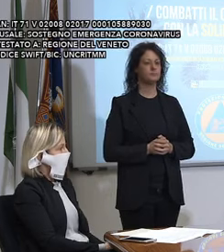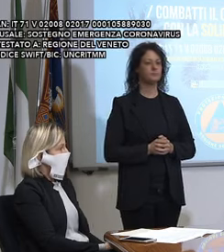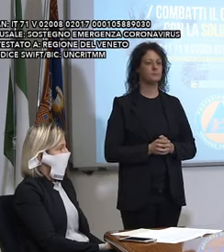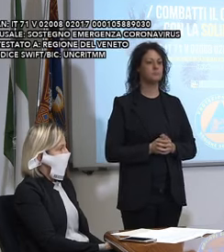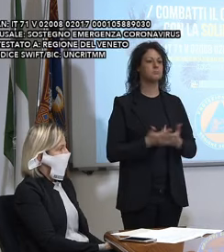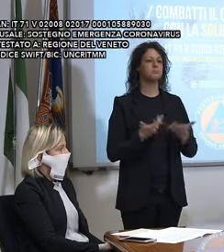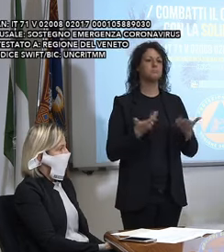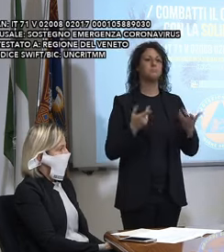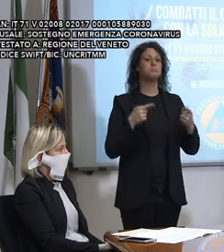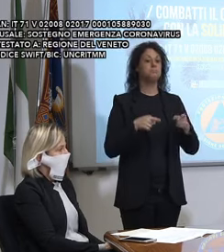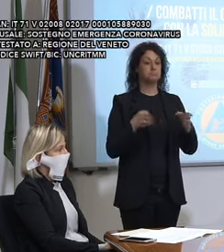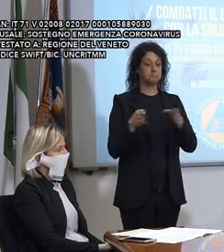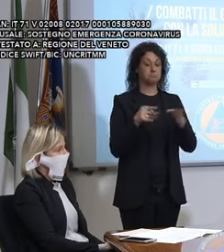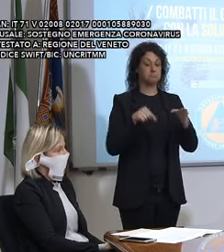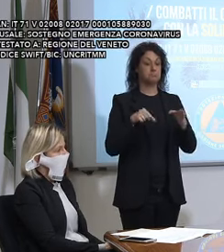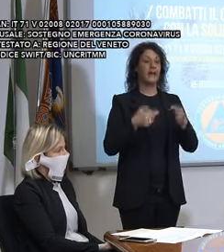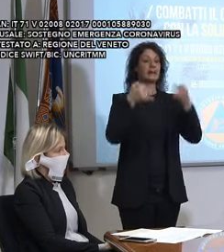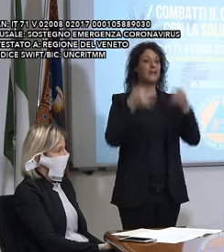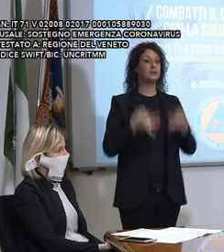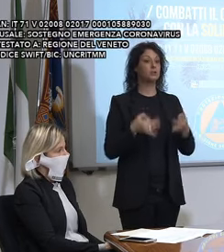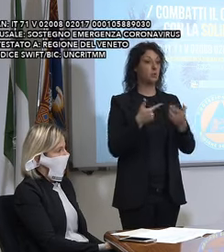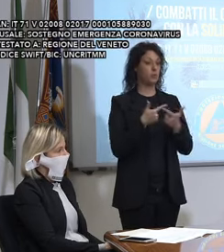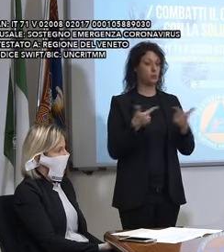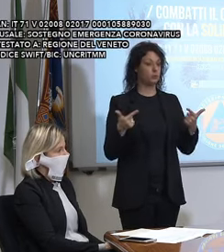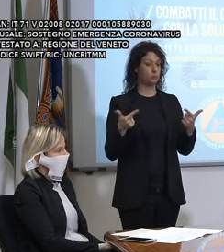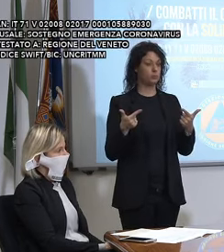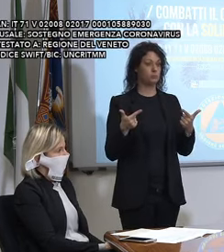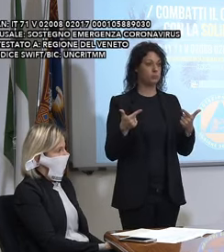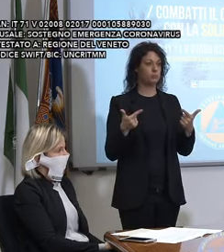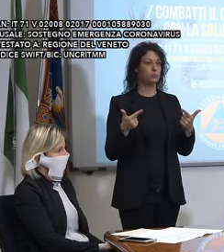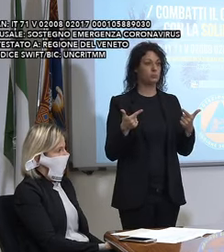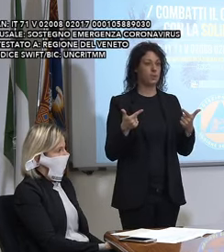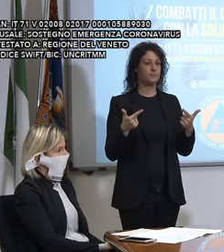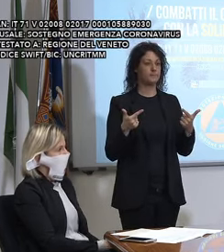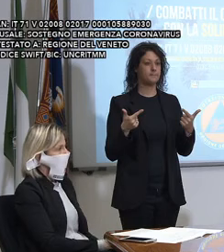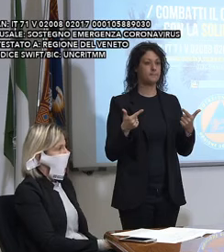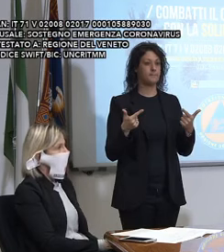nessuna decisione. Ricordo che il